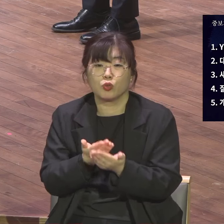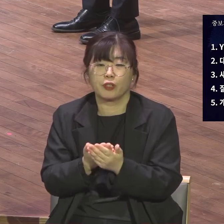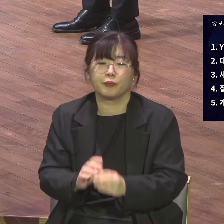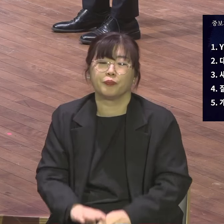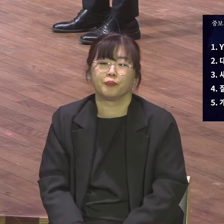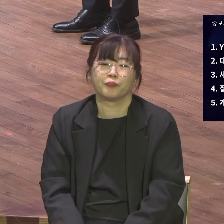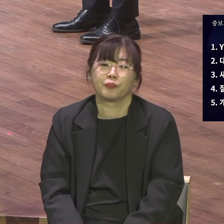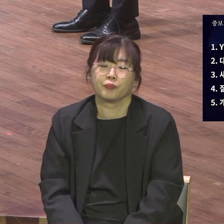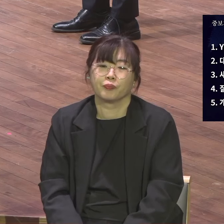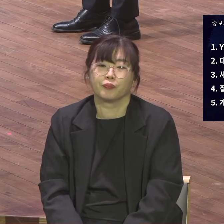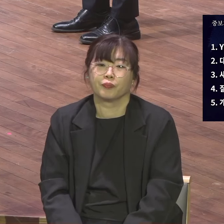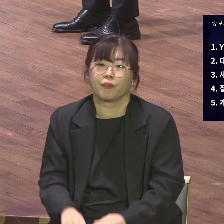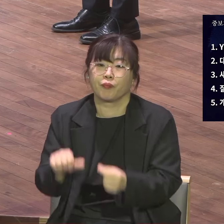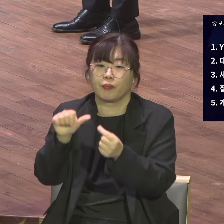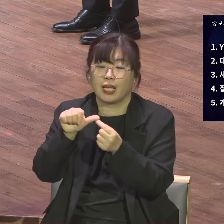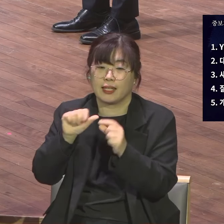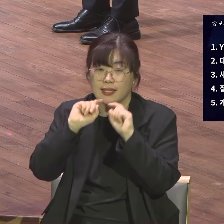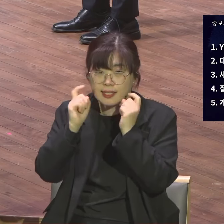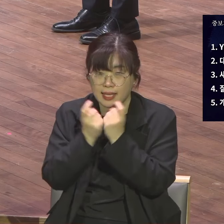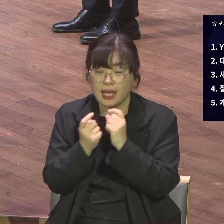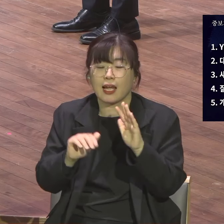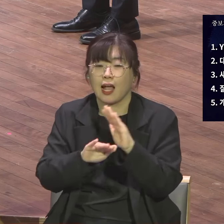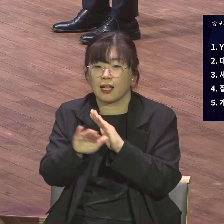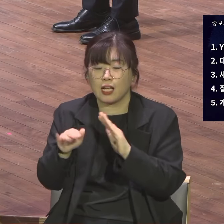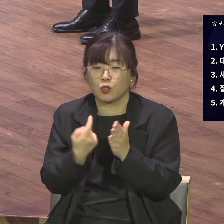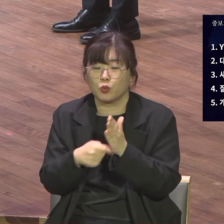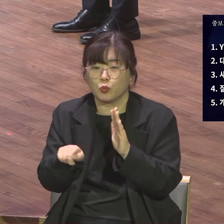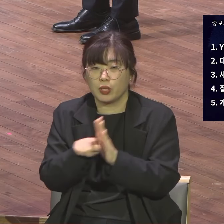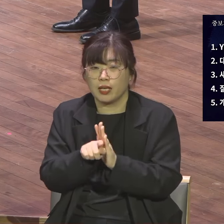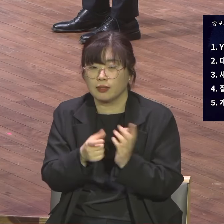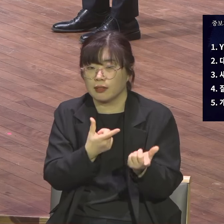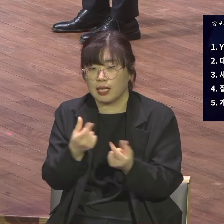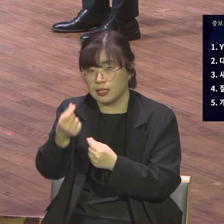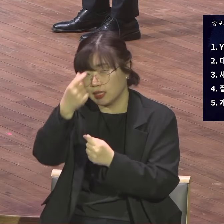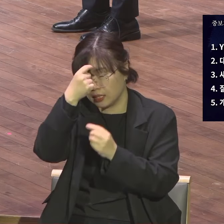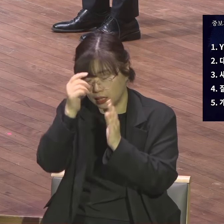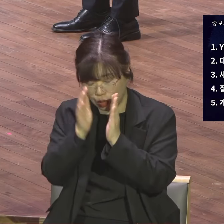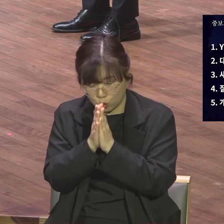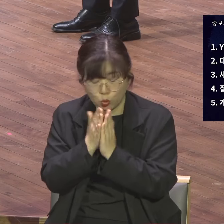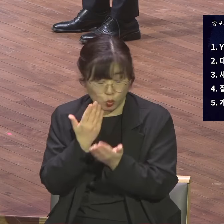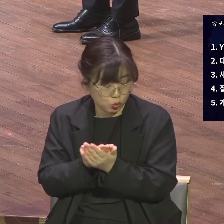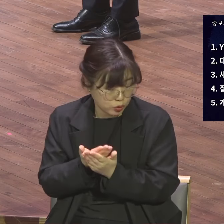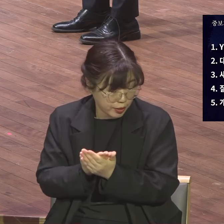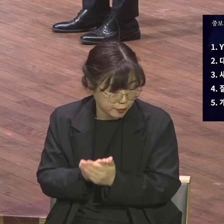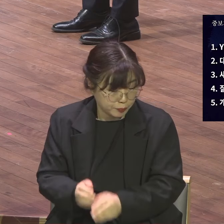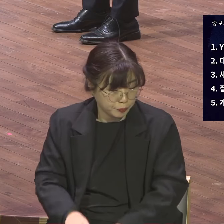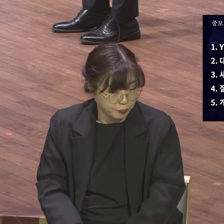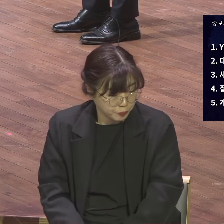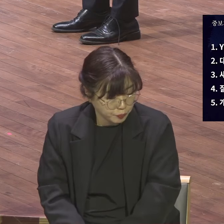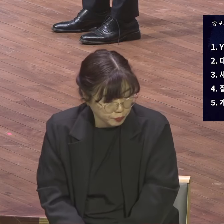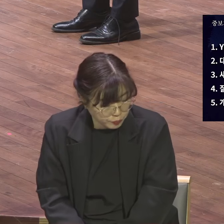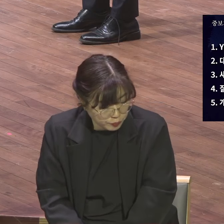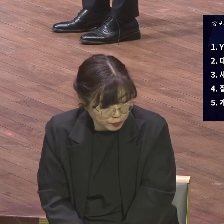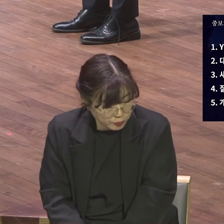주시옵소서. 마지막으로 개인의 기도 제목, 가정의 기도 제목을 두고 다 함께 중보 기도하시겠습니다.